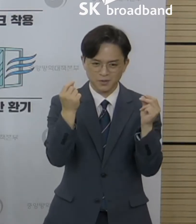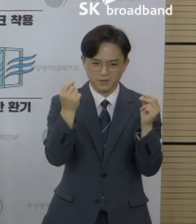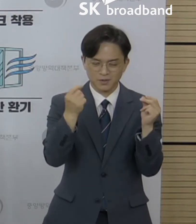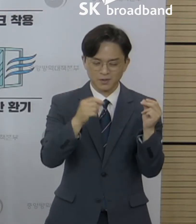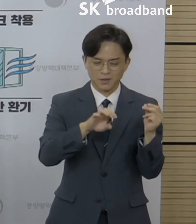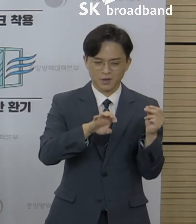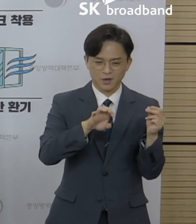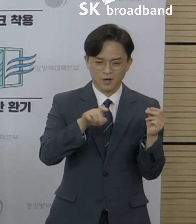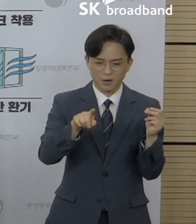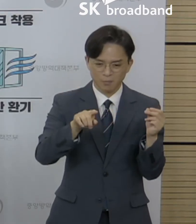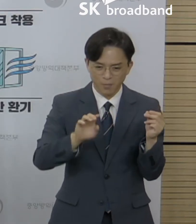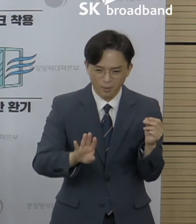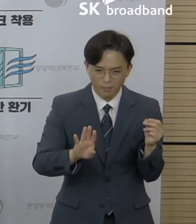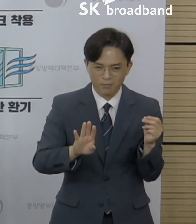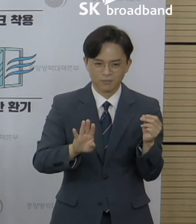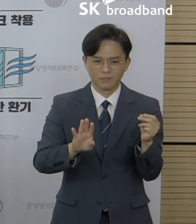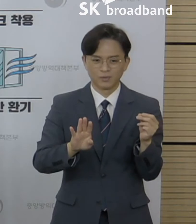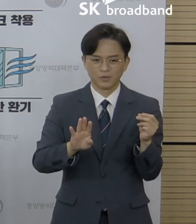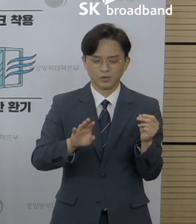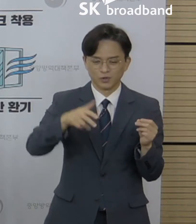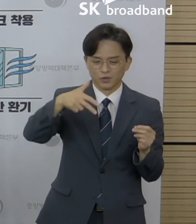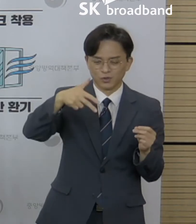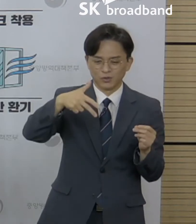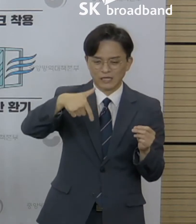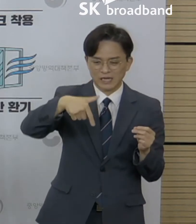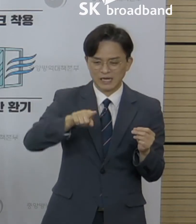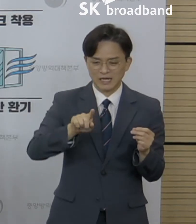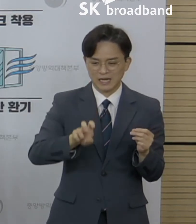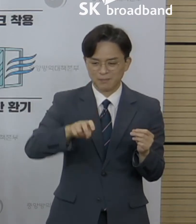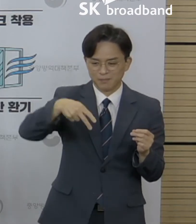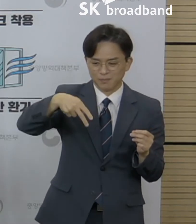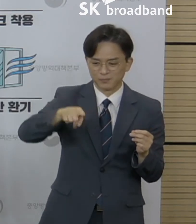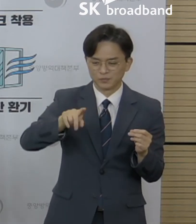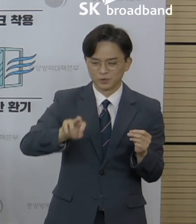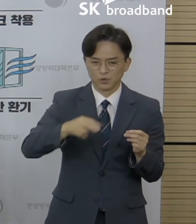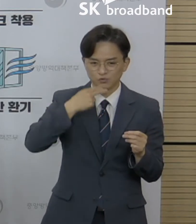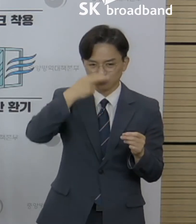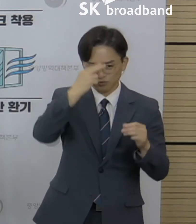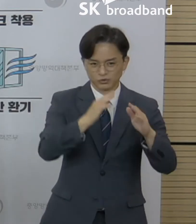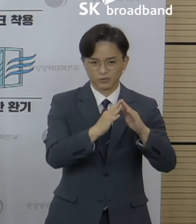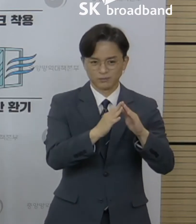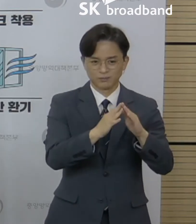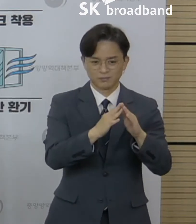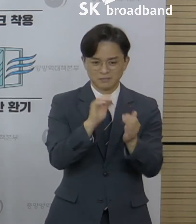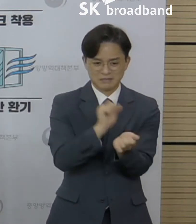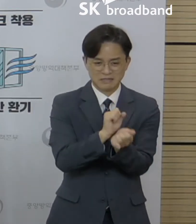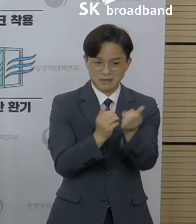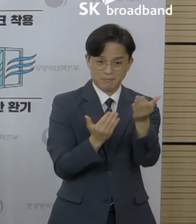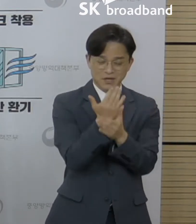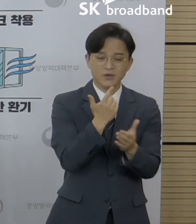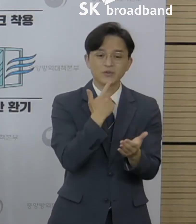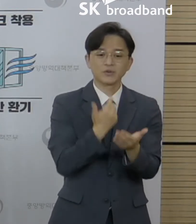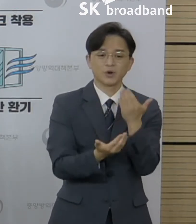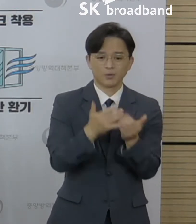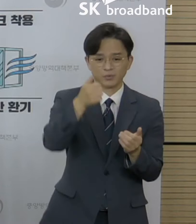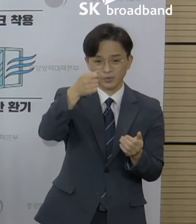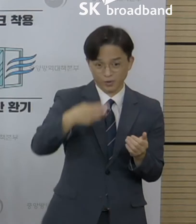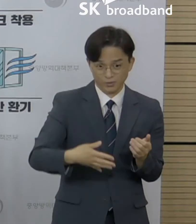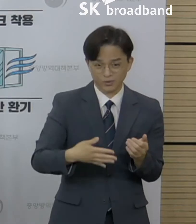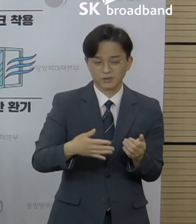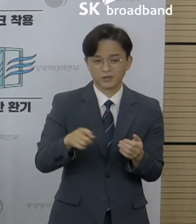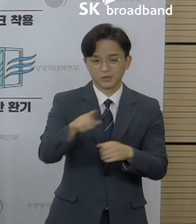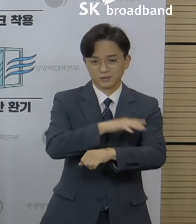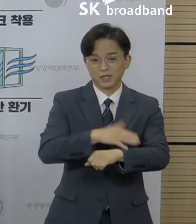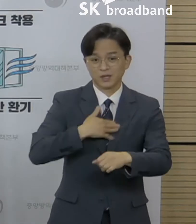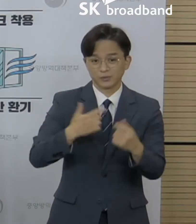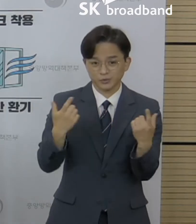관리에 또 이용하는 분들의 자제 또 즉시 검사 또 마스크와 손위생 등의 철저를 기해 주시기